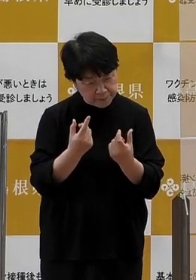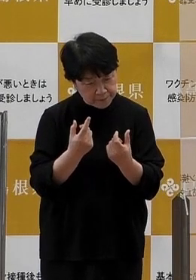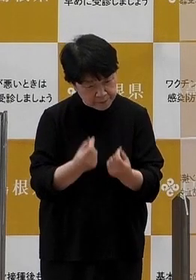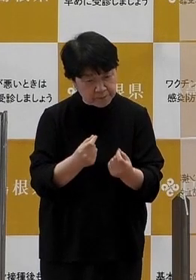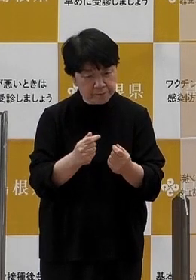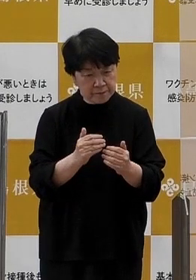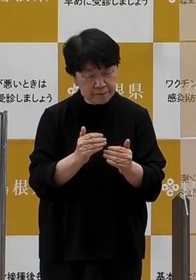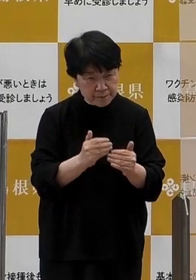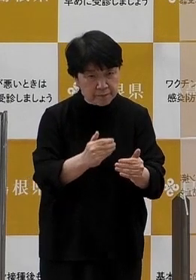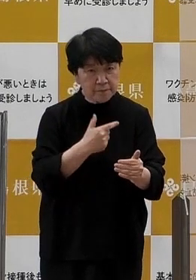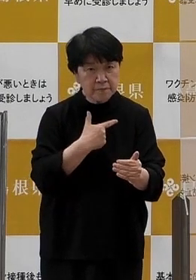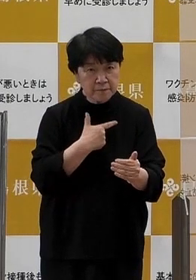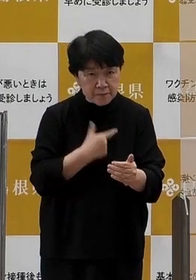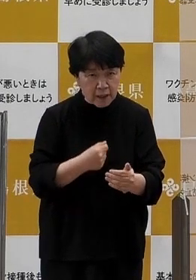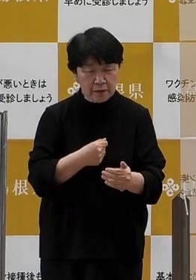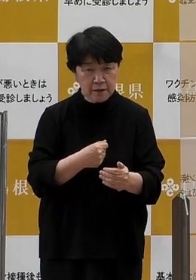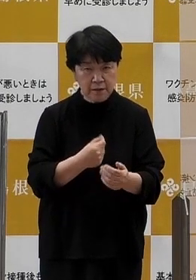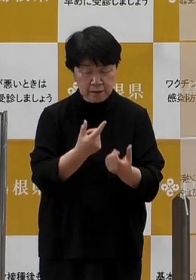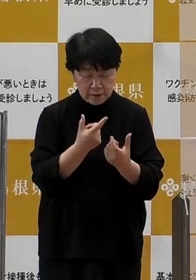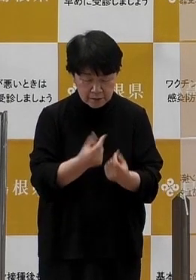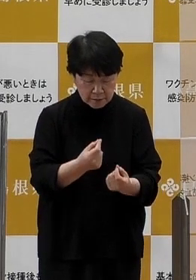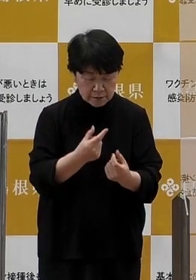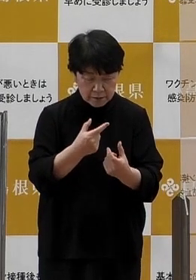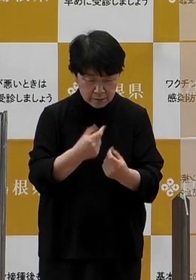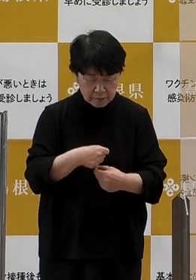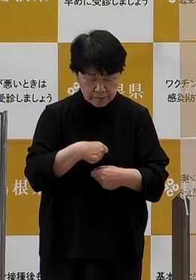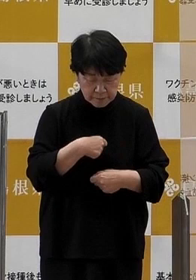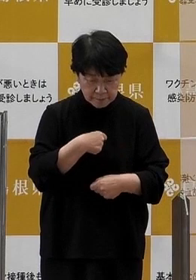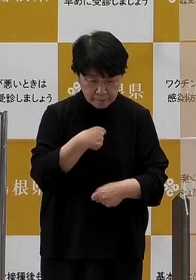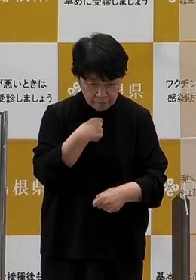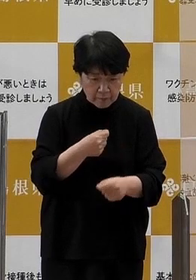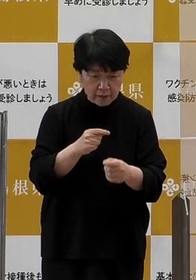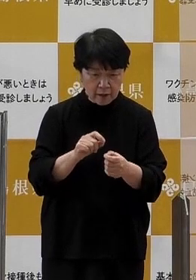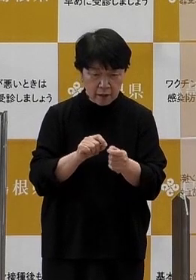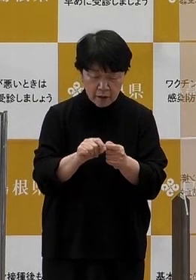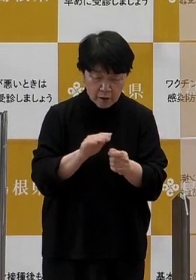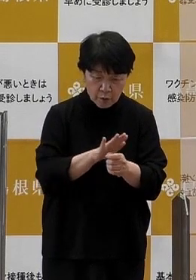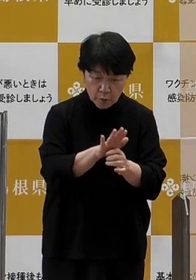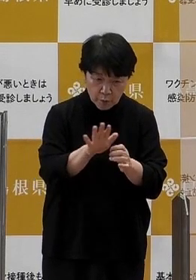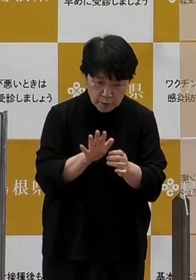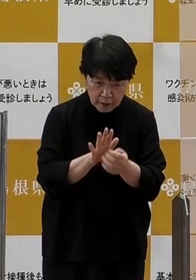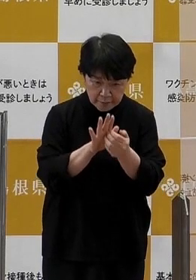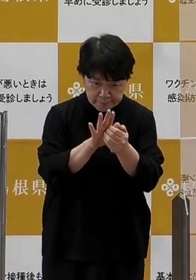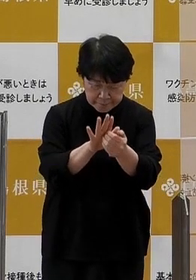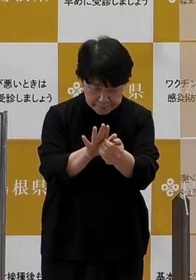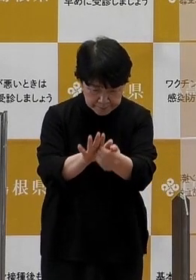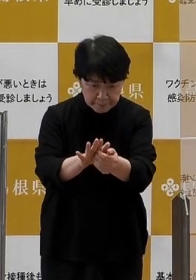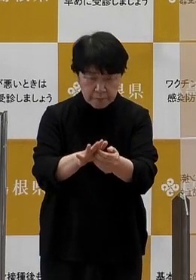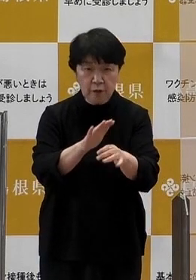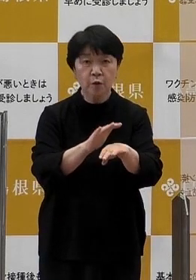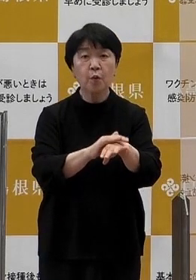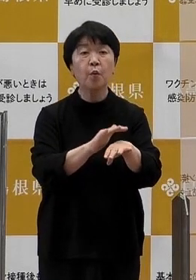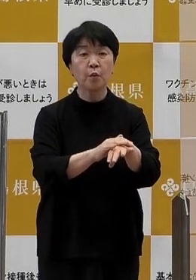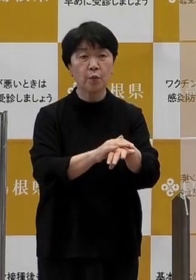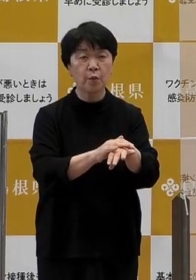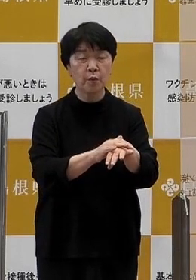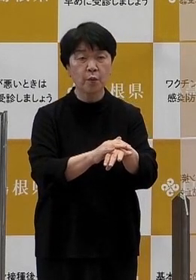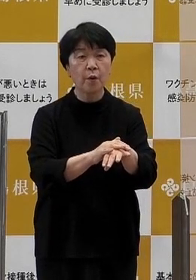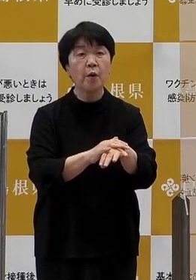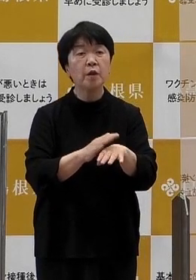堅実にこのコロナ対応をやっていくっていうのが正しい、今の中であの100点じゃないと思います